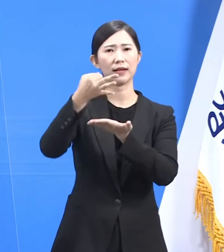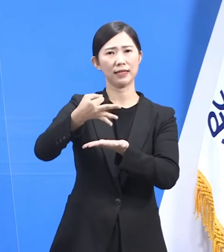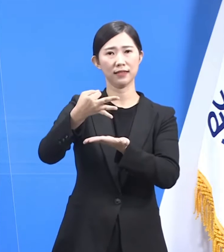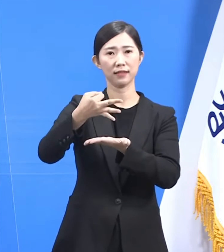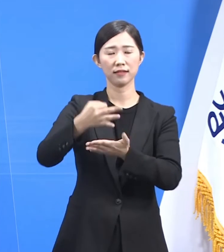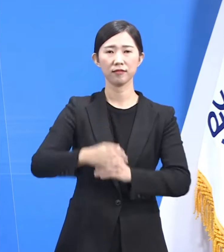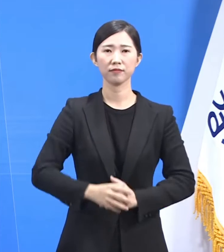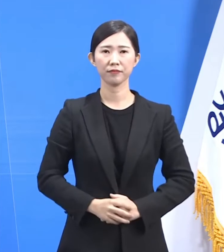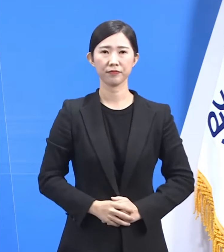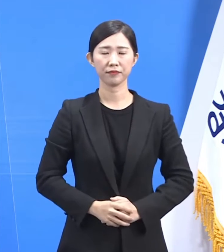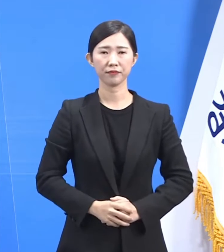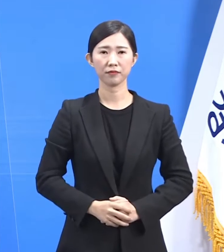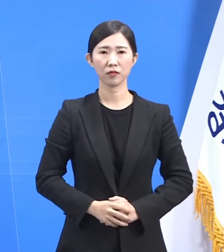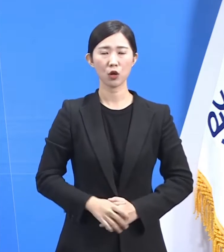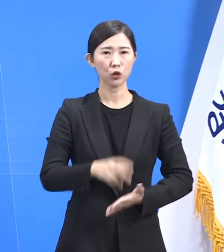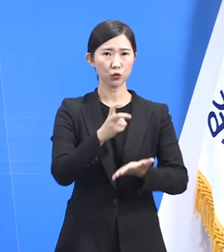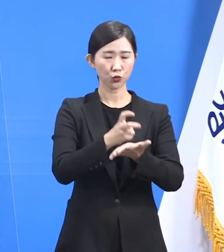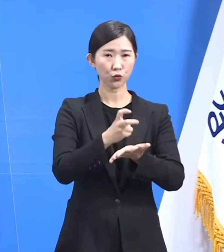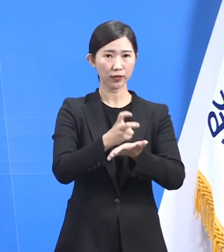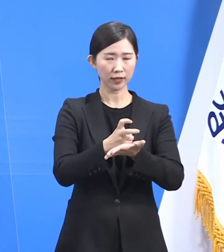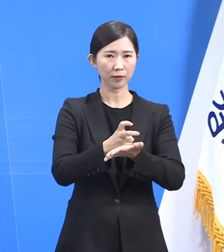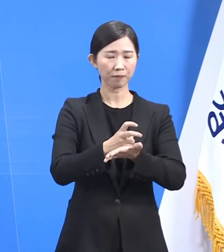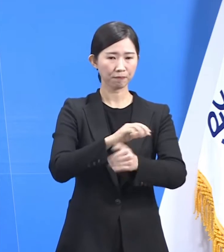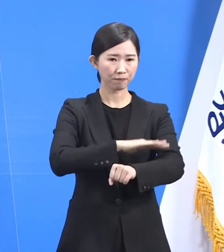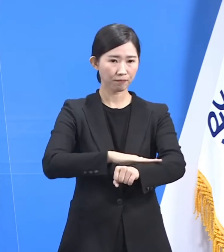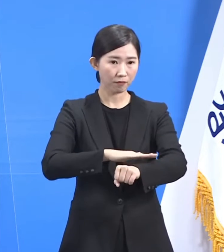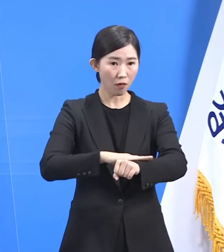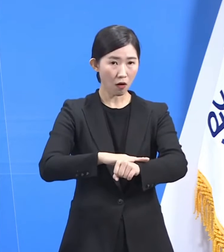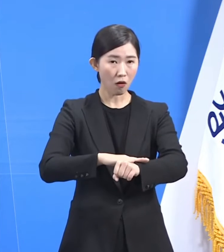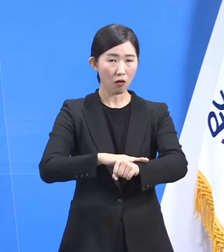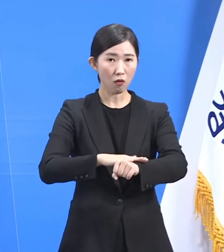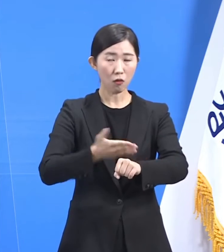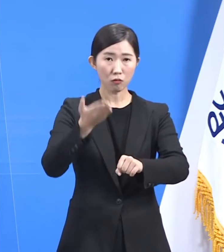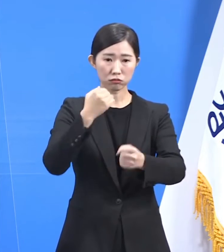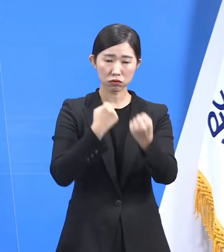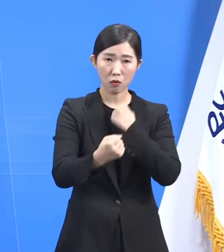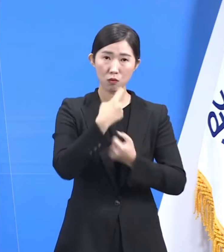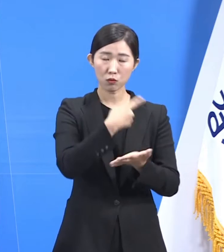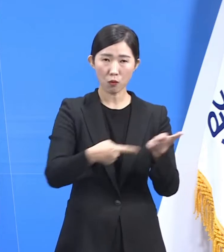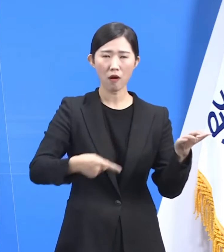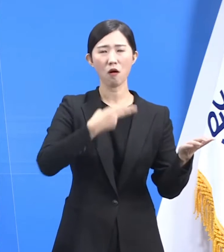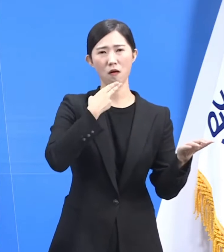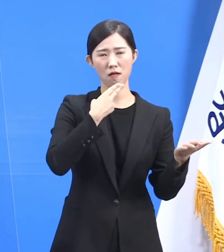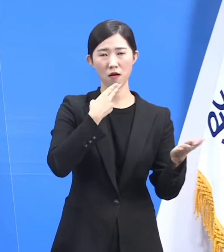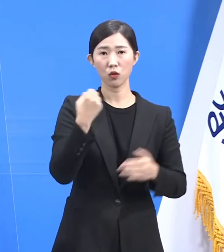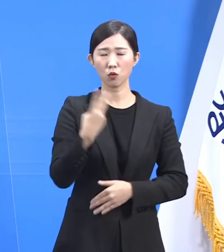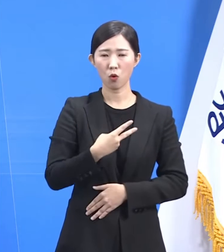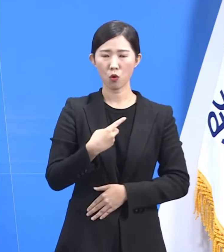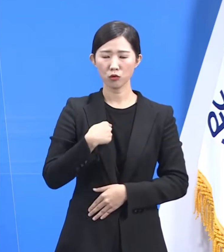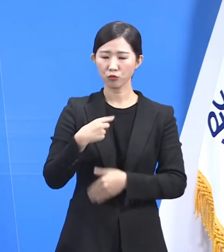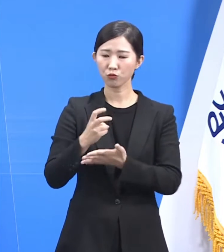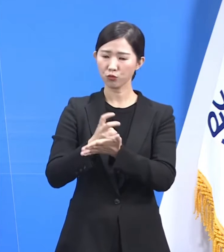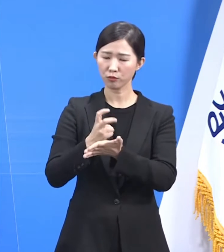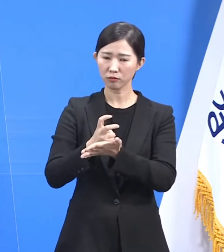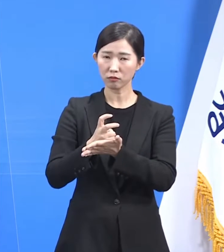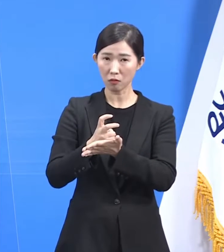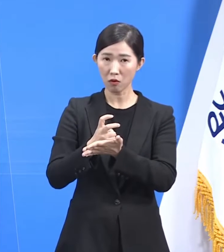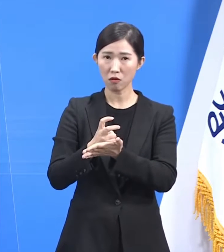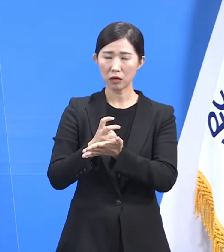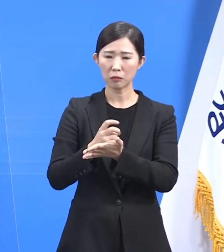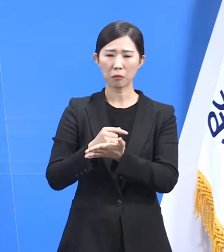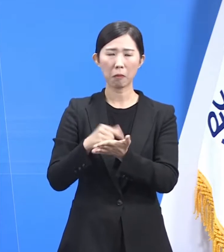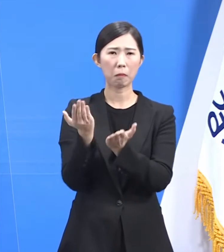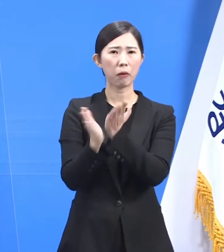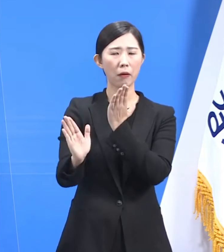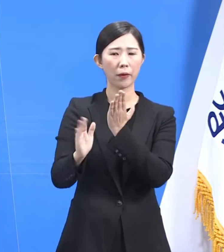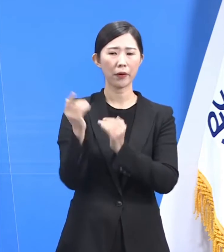때문입니다. 규칙을 지켜서 손해보지 않고 규칙을 어겨서 이익 볼수 없는 그런 믿음이 확고할